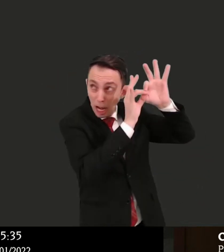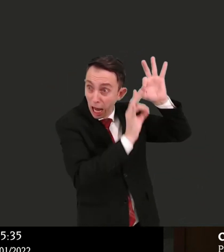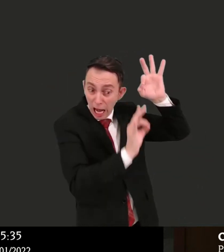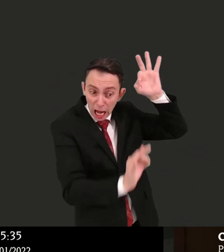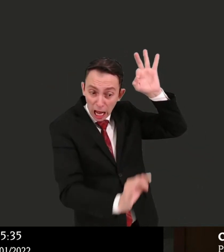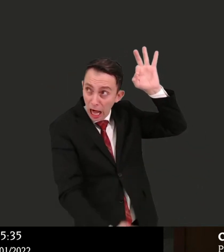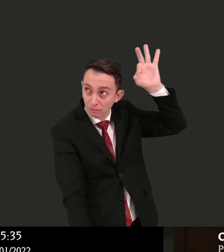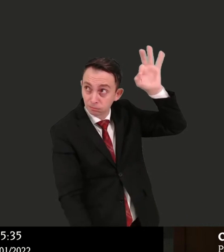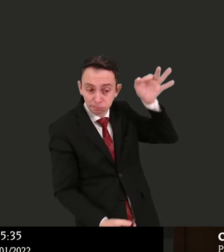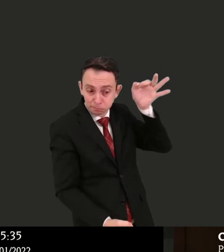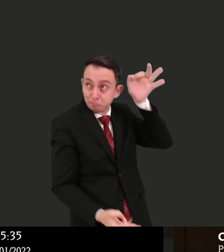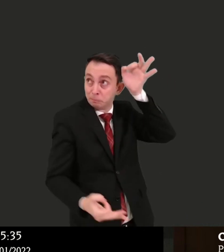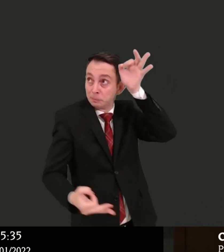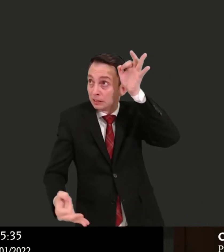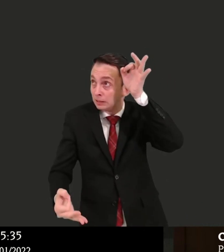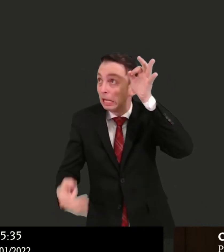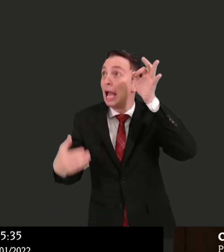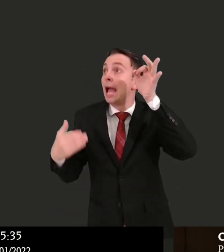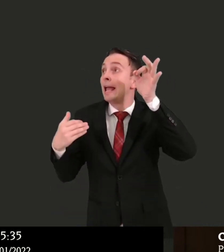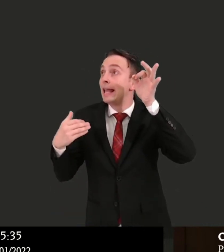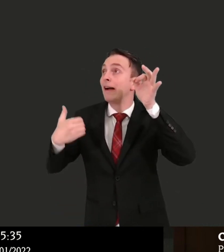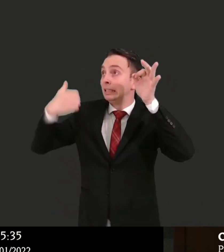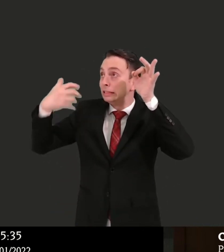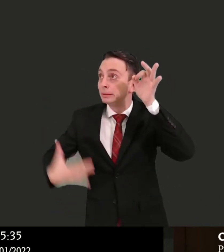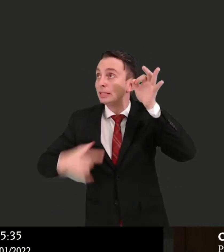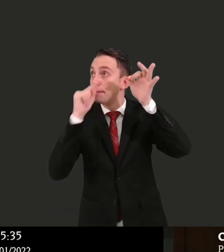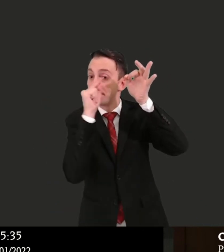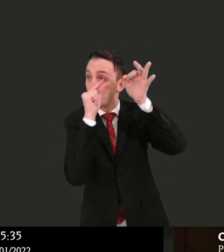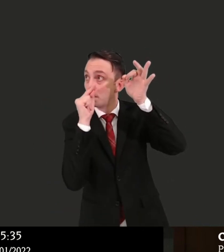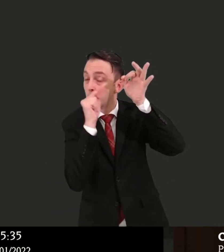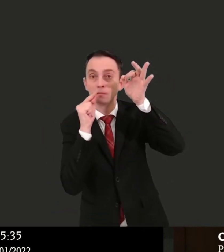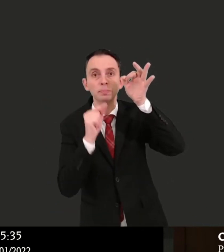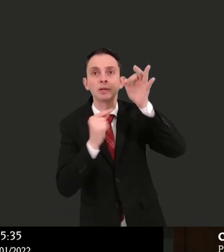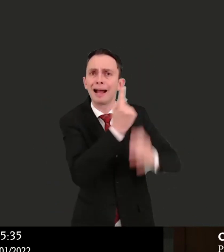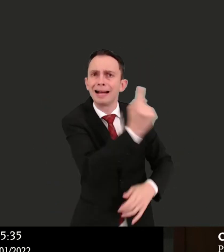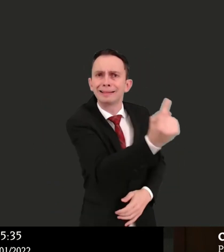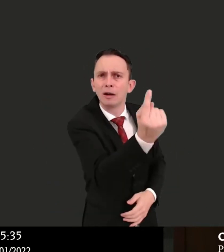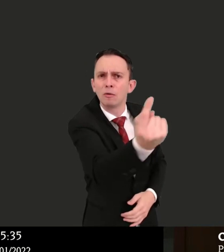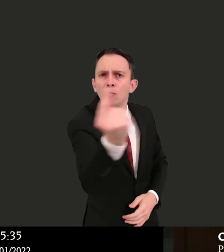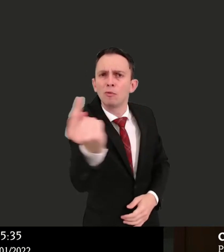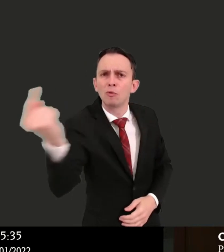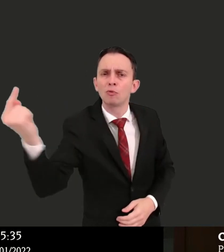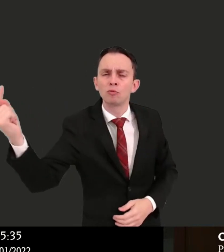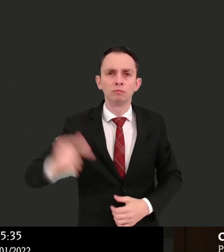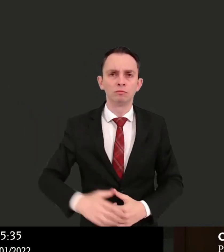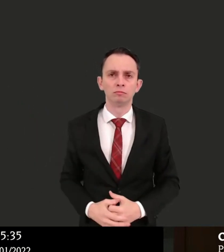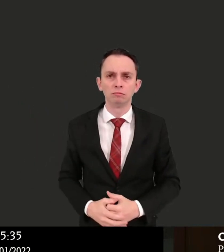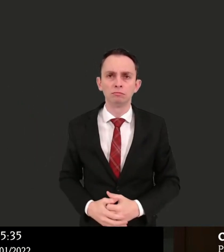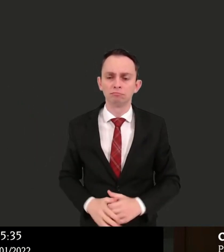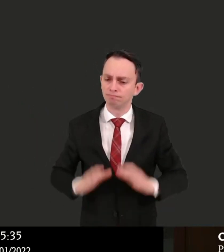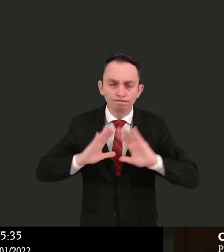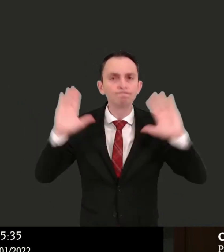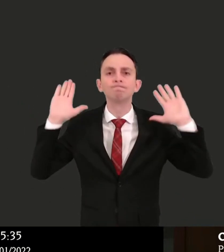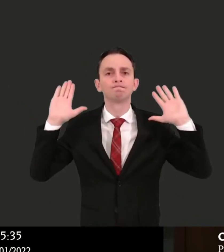disso, compreendia isso. E ele persuadia seus irmãos à oração, à